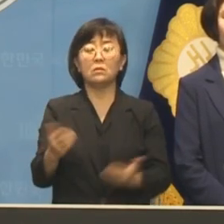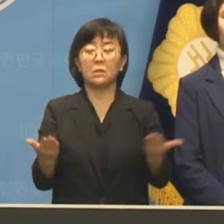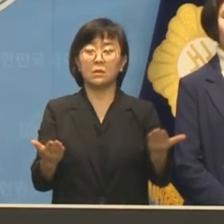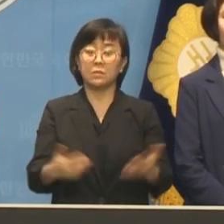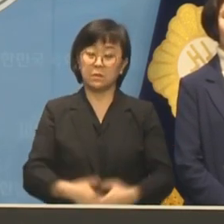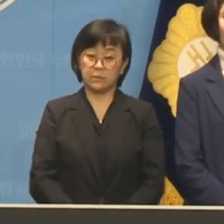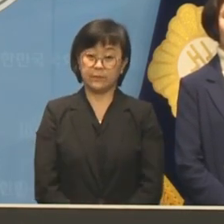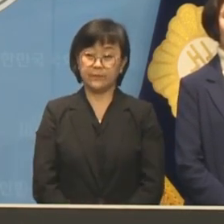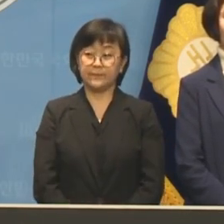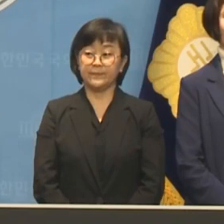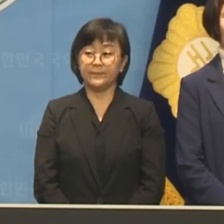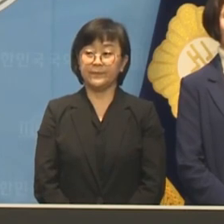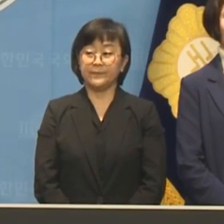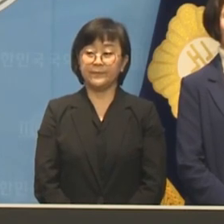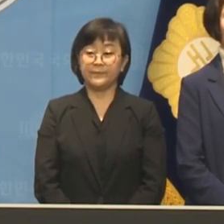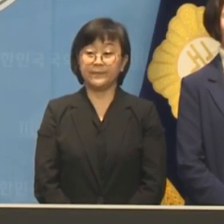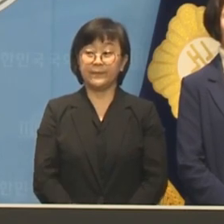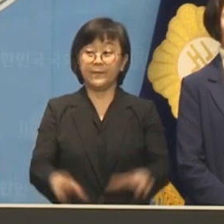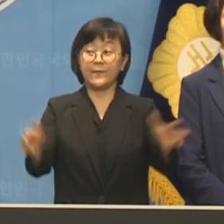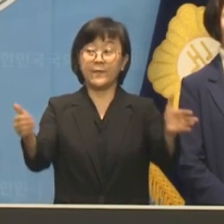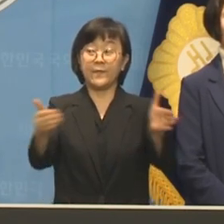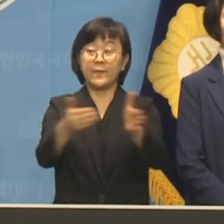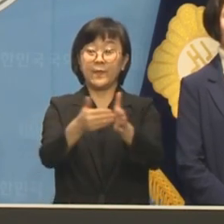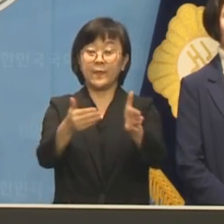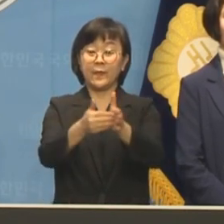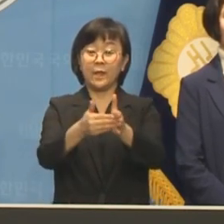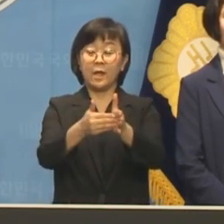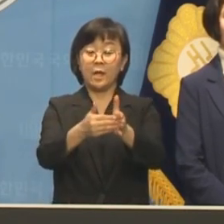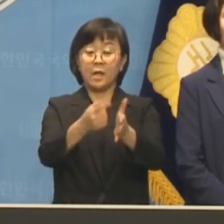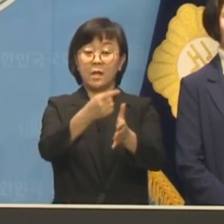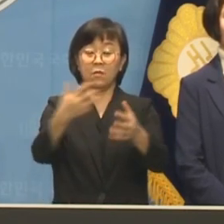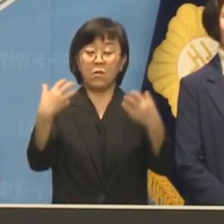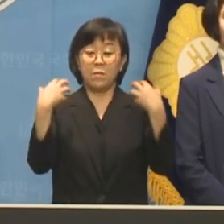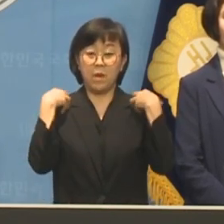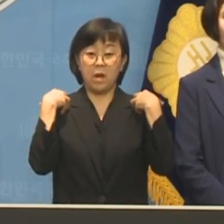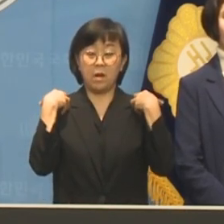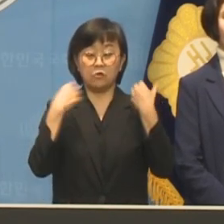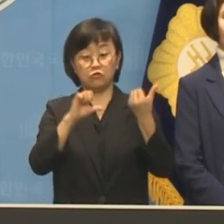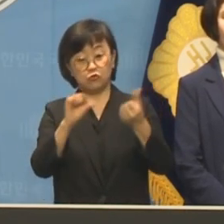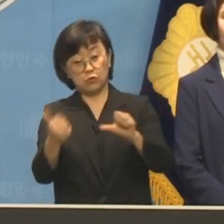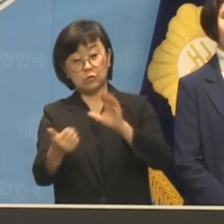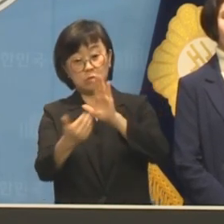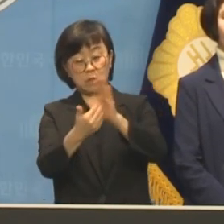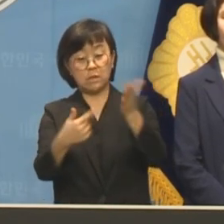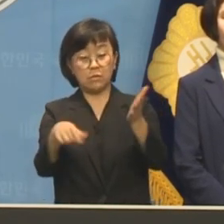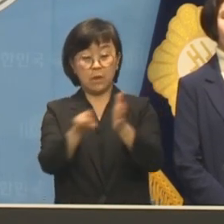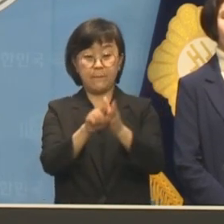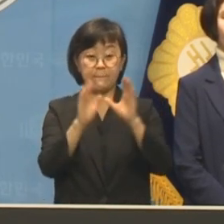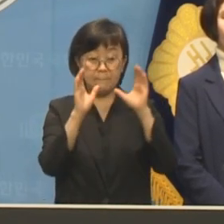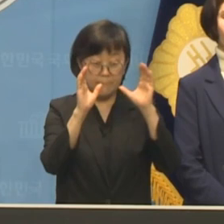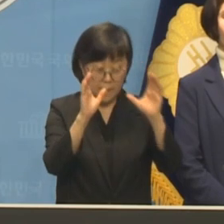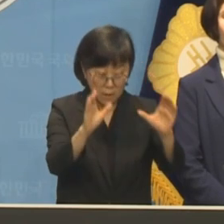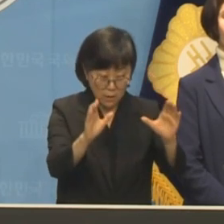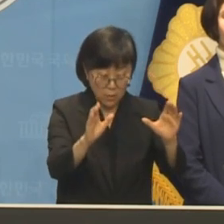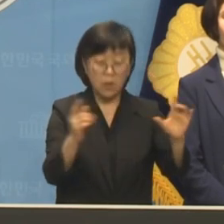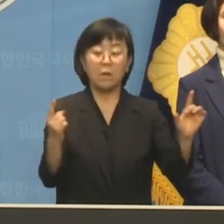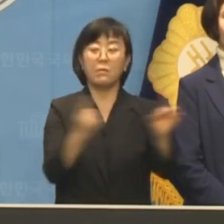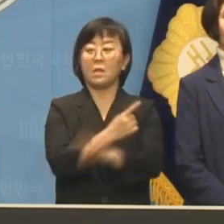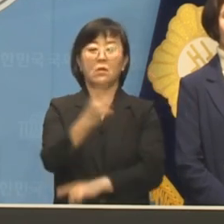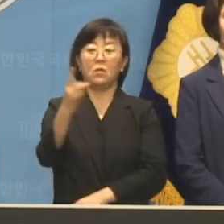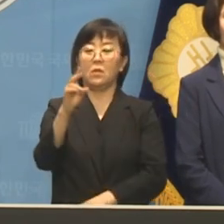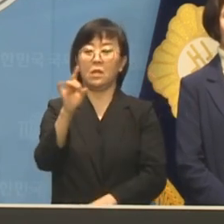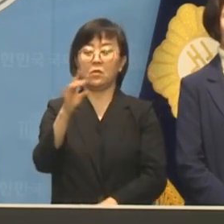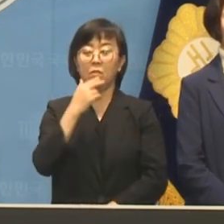있겠습니까? 지금까지 소방청의 순직 방지 대책을 맡겨왔는데 변한 것은 없습니다. 더